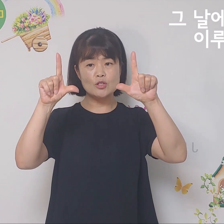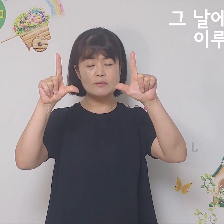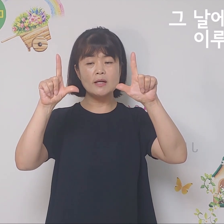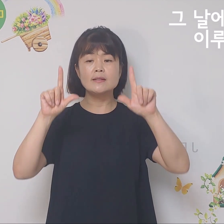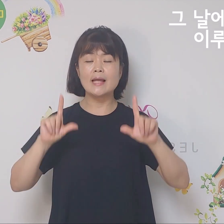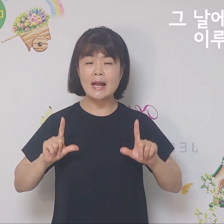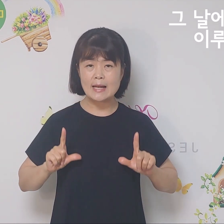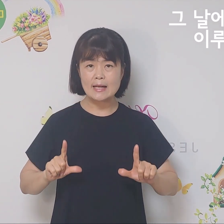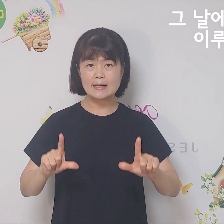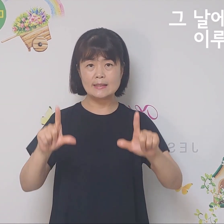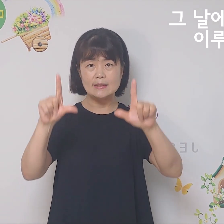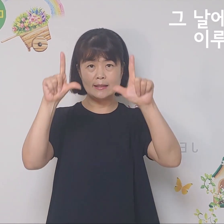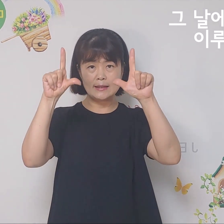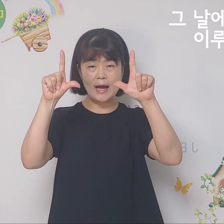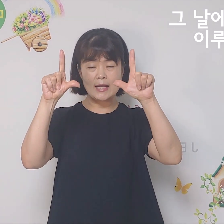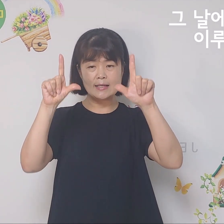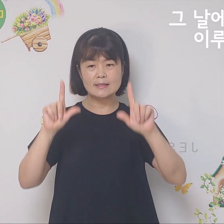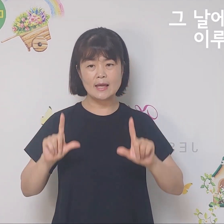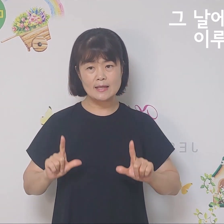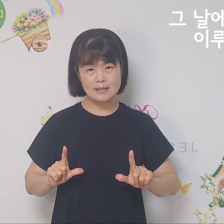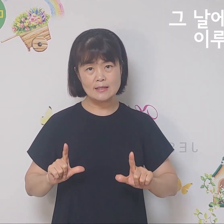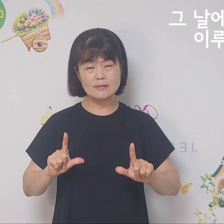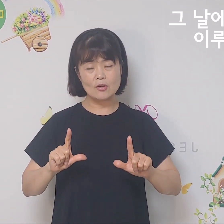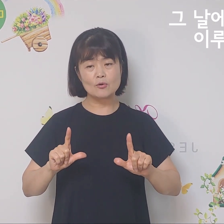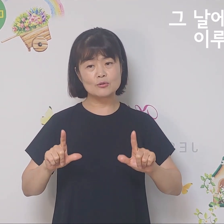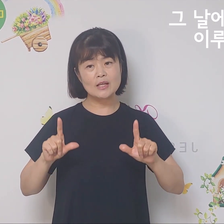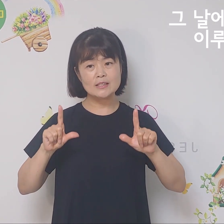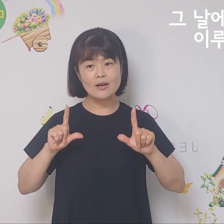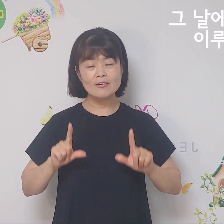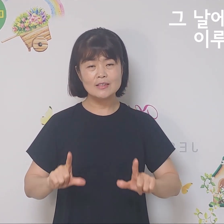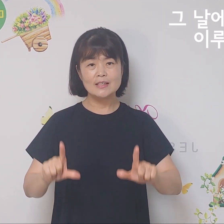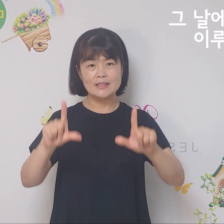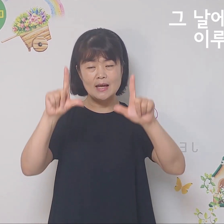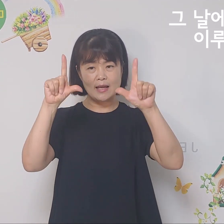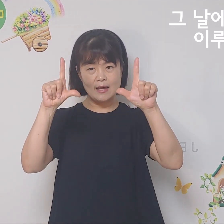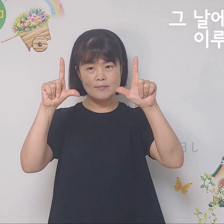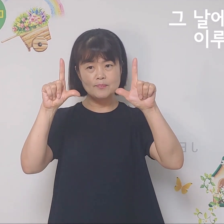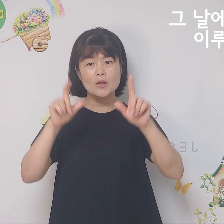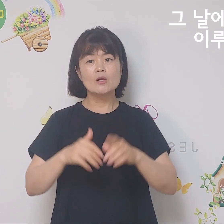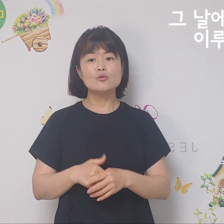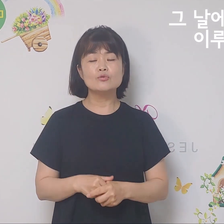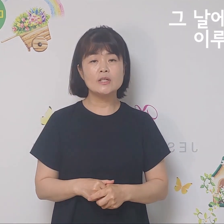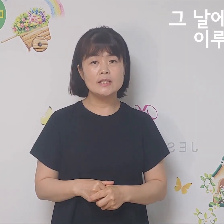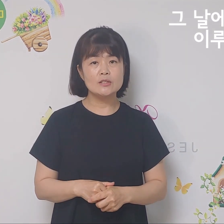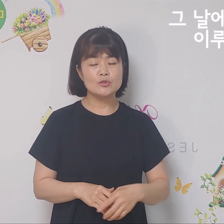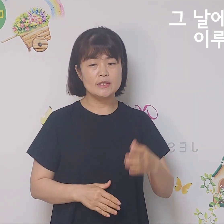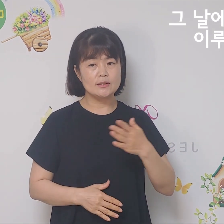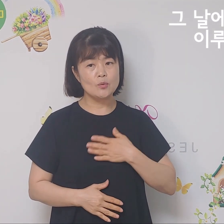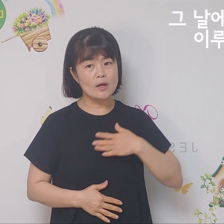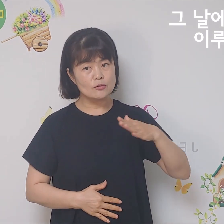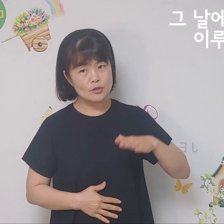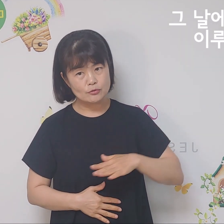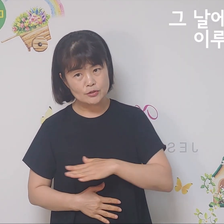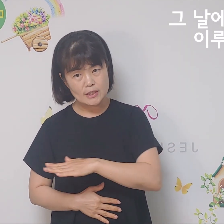올려주시면 날 데이 영어로 데이죠. 날에 우리를 이루실 똑같고요.